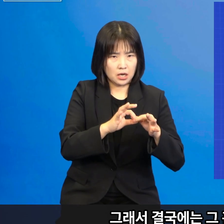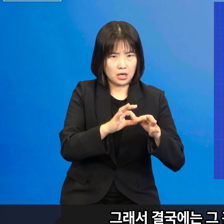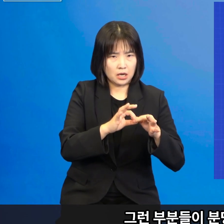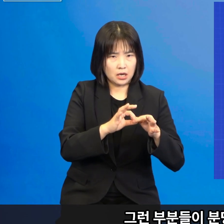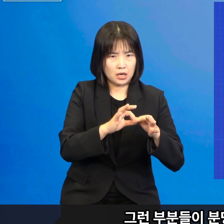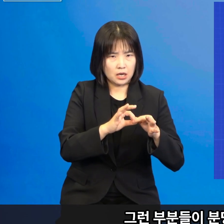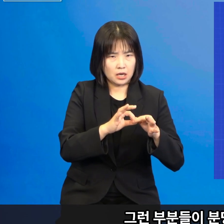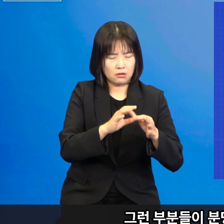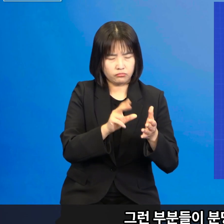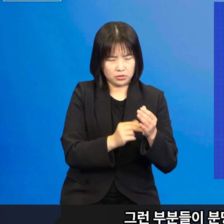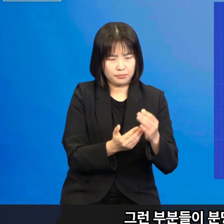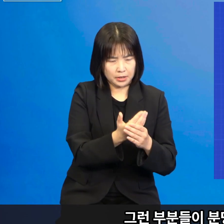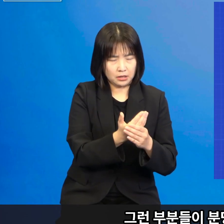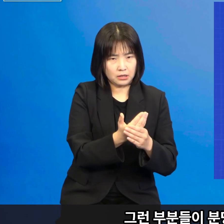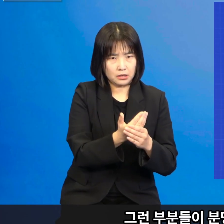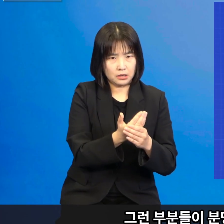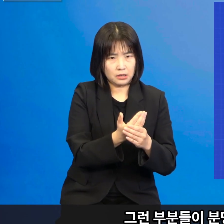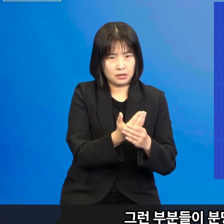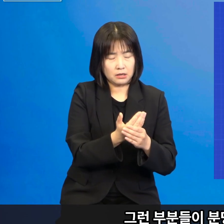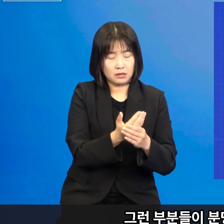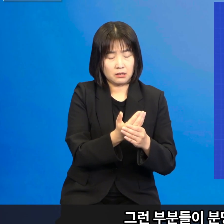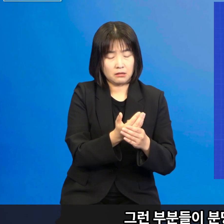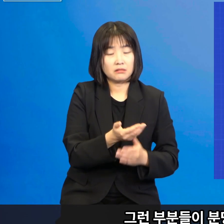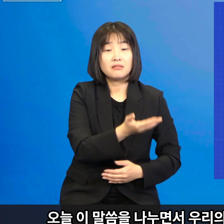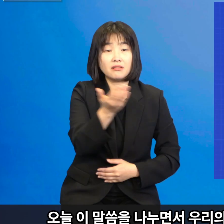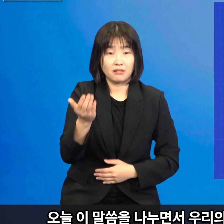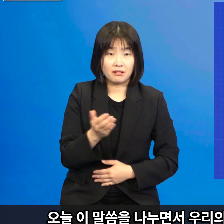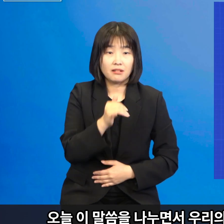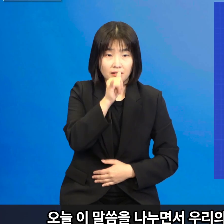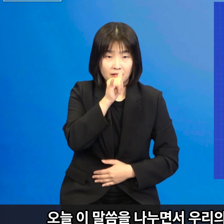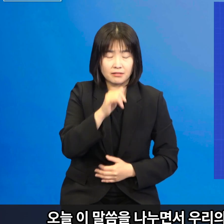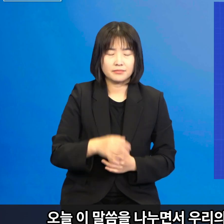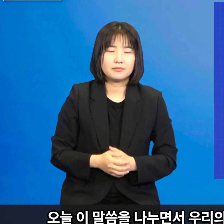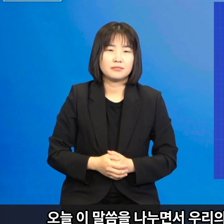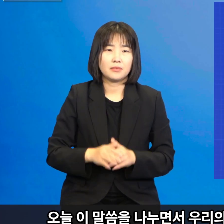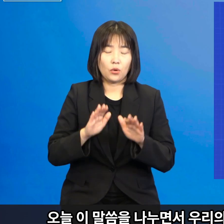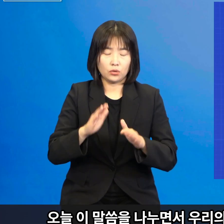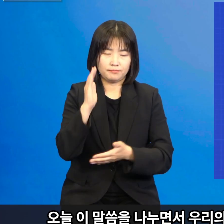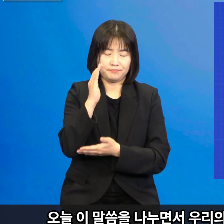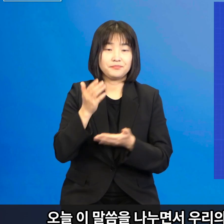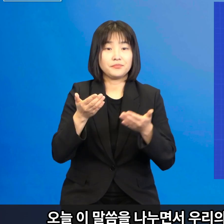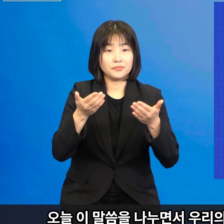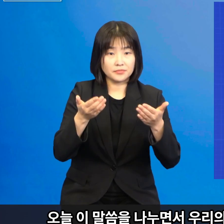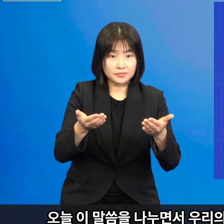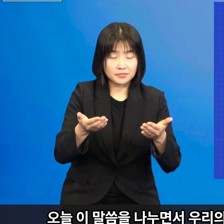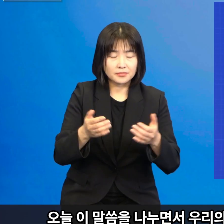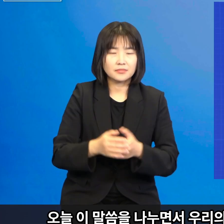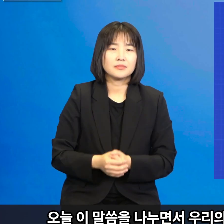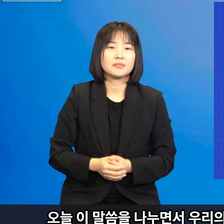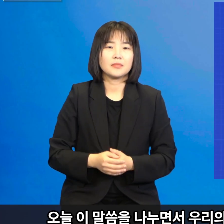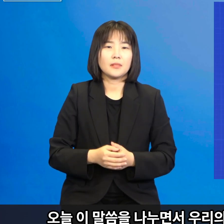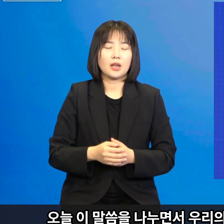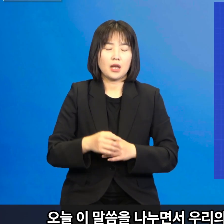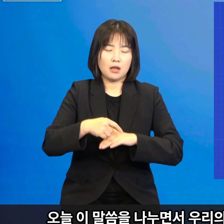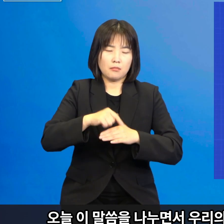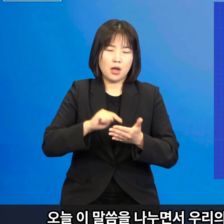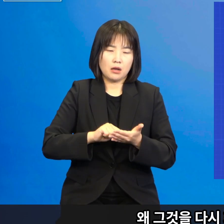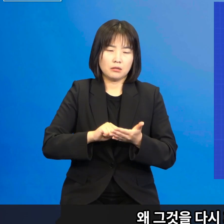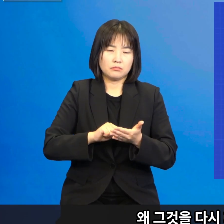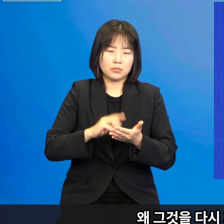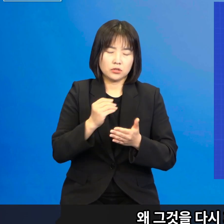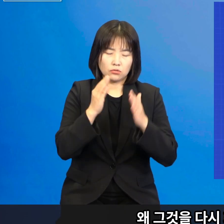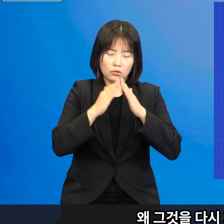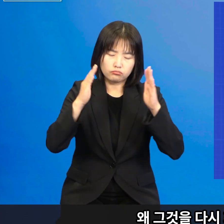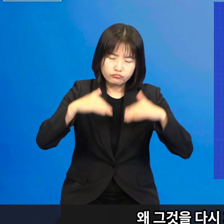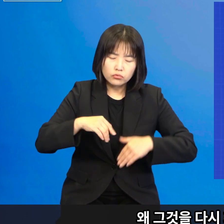나버린 그런 부분들이 분명히 있을 것입니다. 오늘 이 말씀을 나누면서 우리의 마음에 무너진 성전이 무엇이고